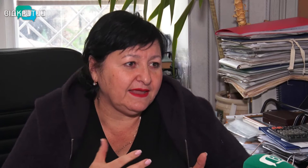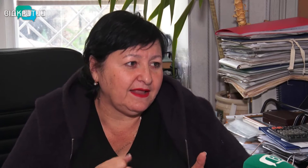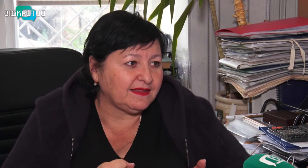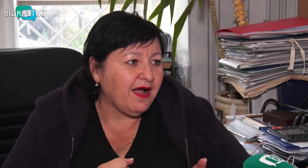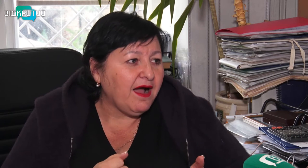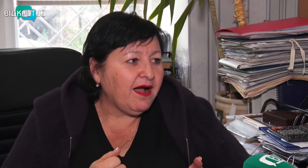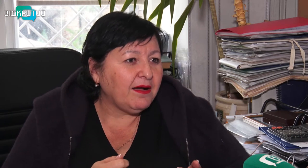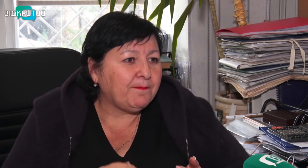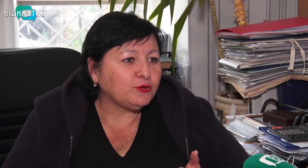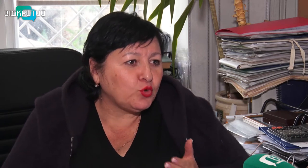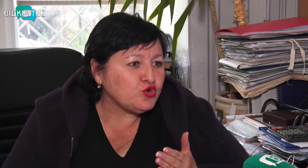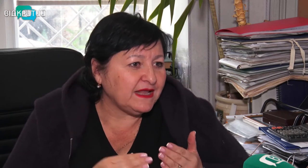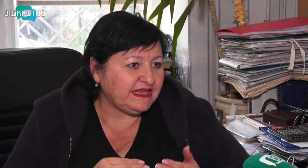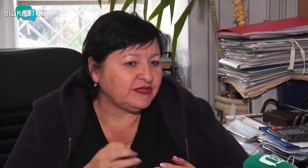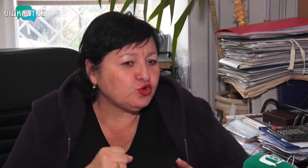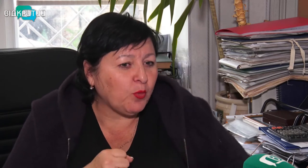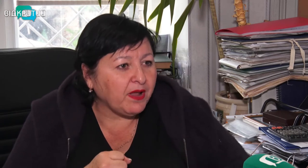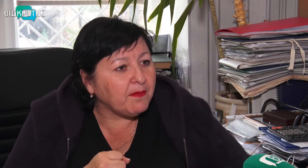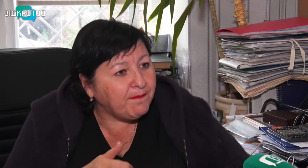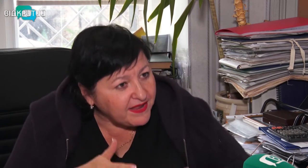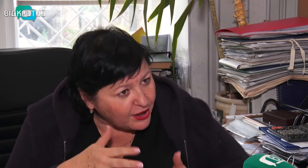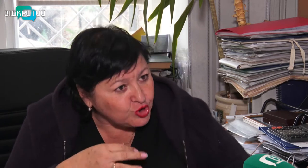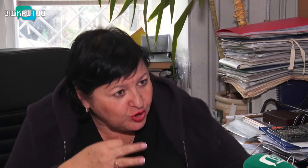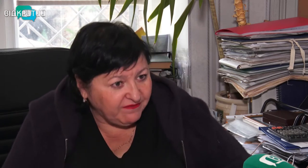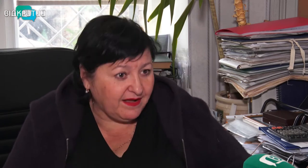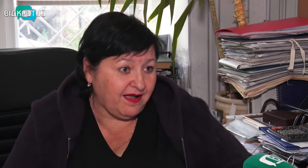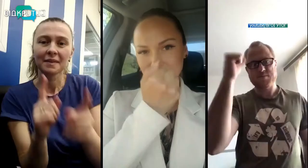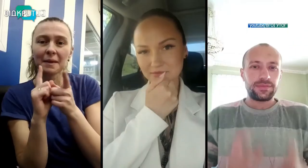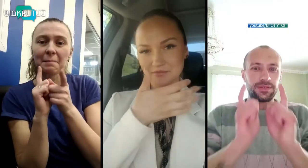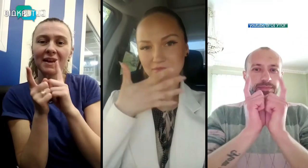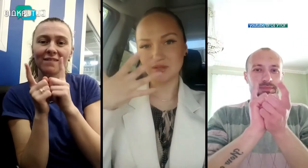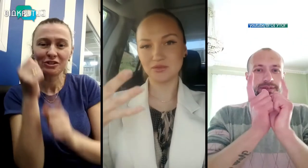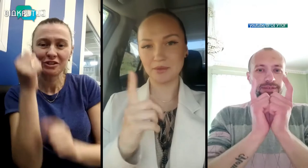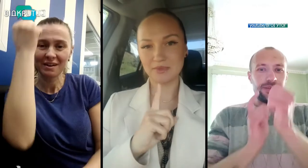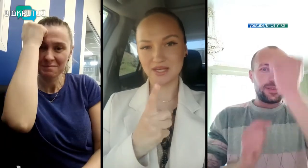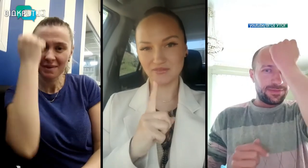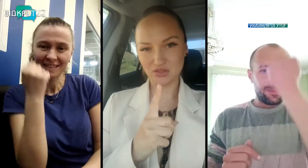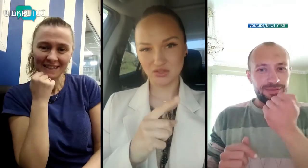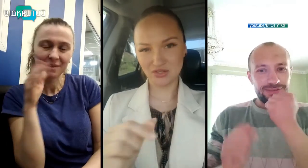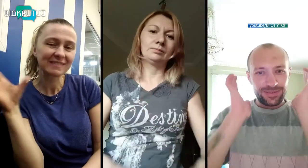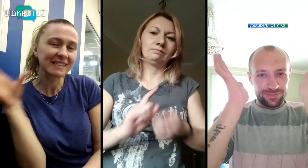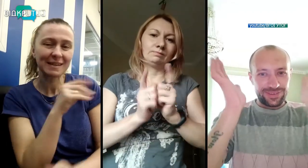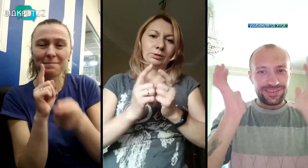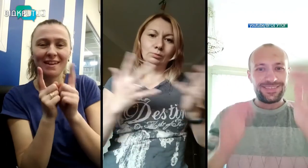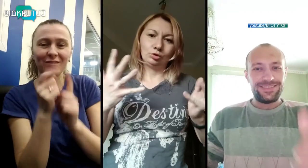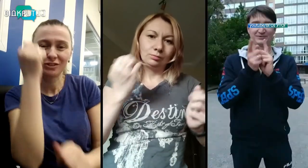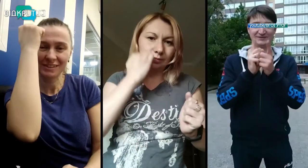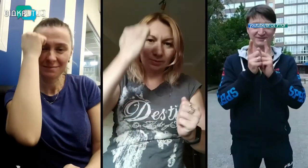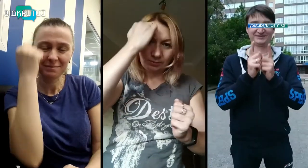какие-то подручные средства, чтобы понять человека. В Україні понад 200 тисяч людей спілкуються жестовою мовою.